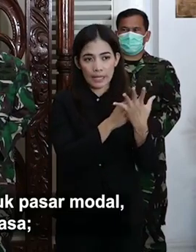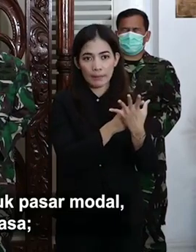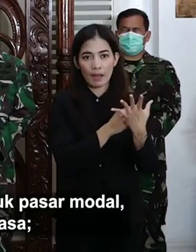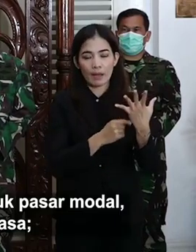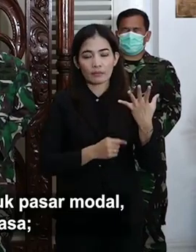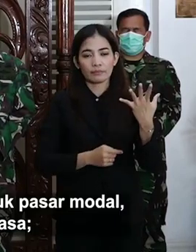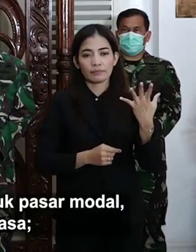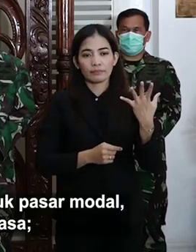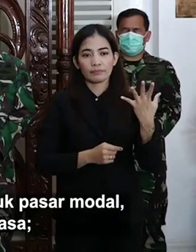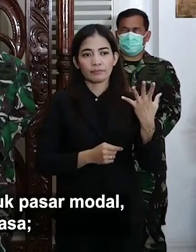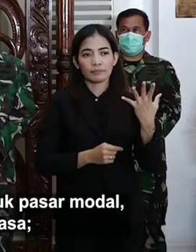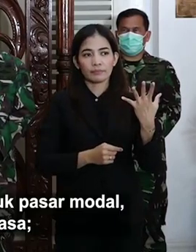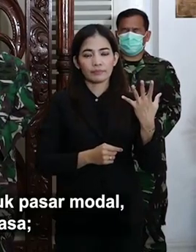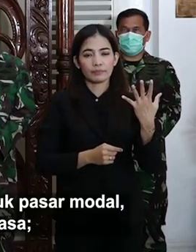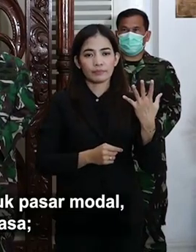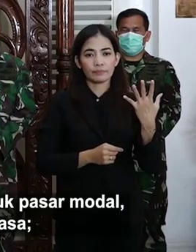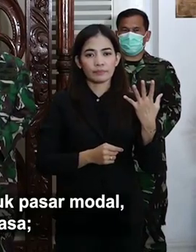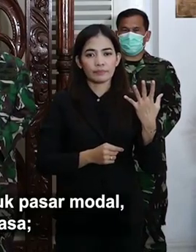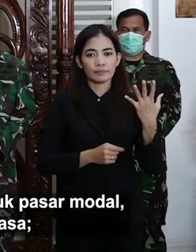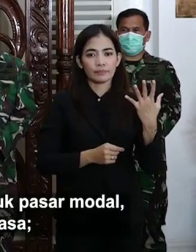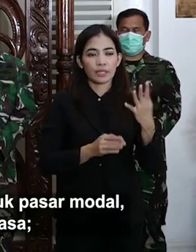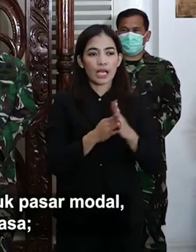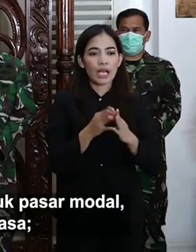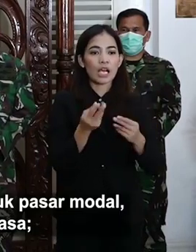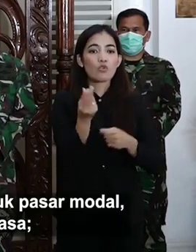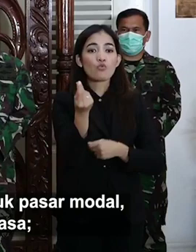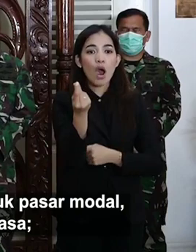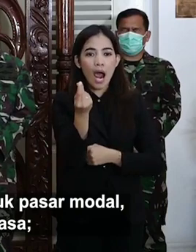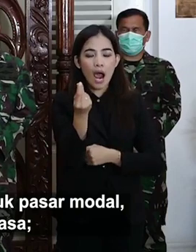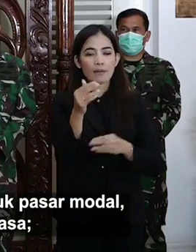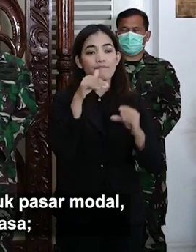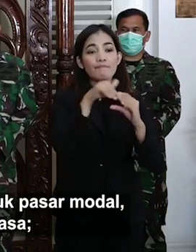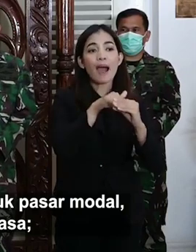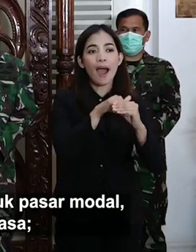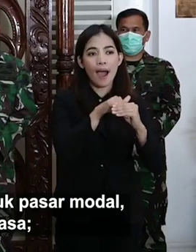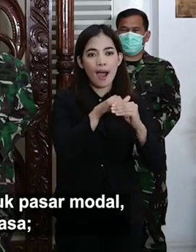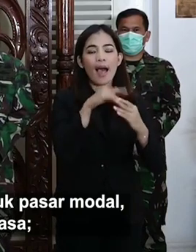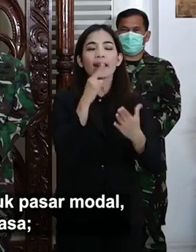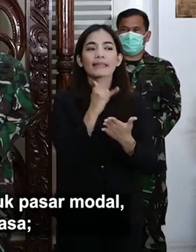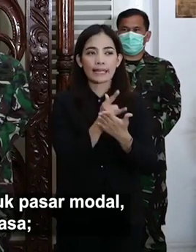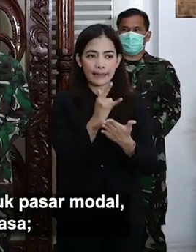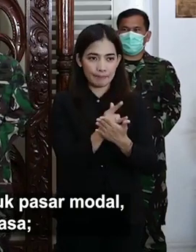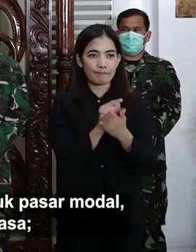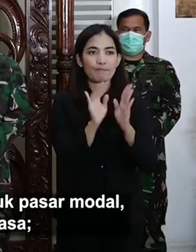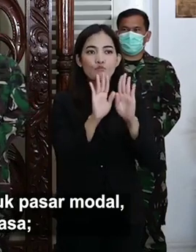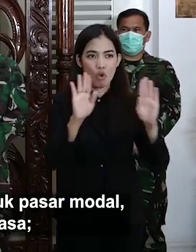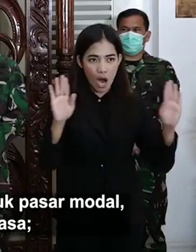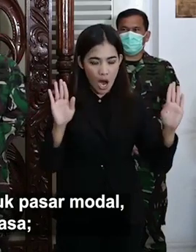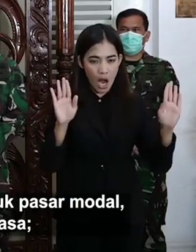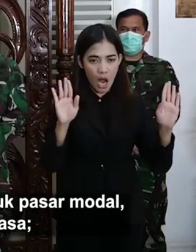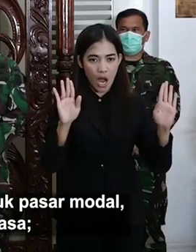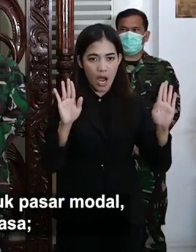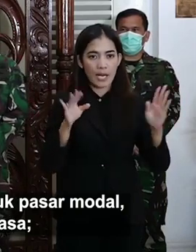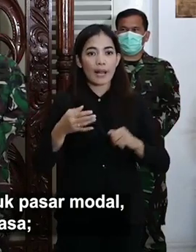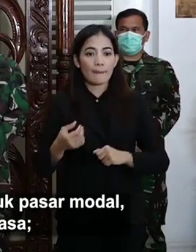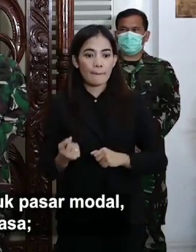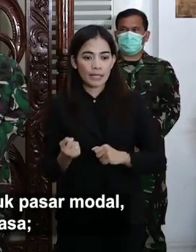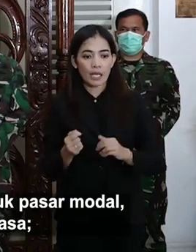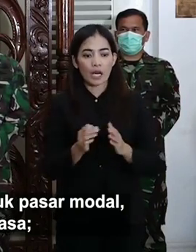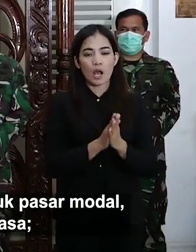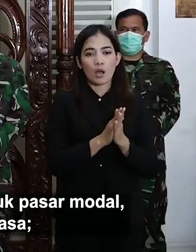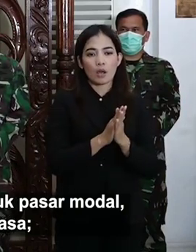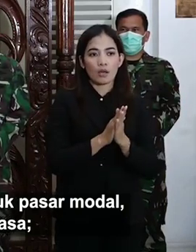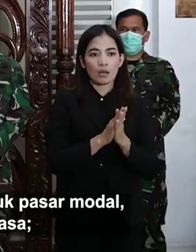kelima adalah sektor keuangan dan perbankan, termasuk pasar modal, itu